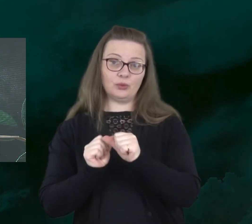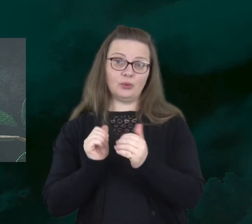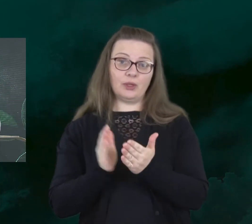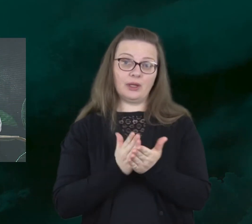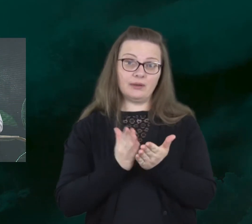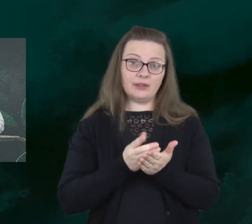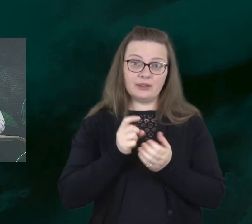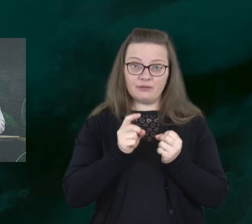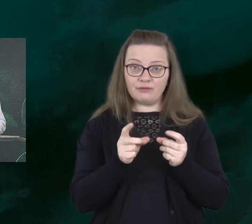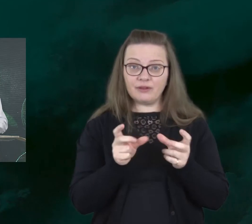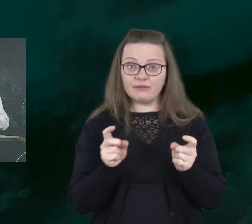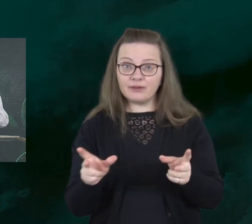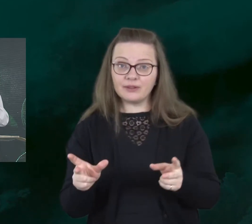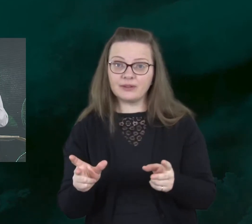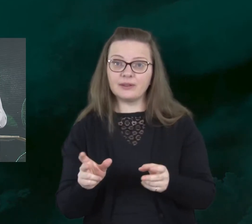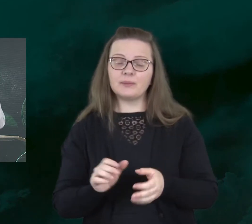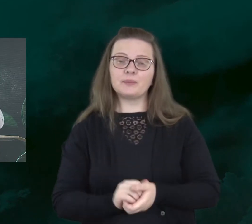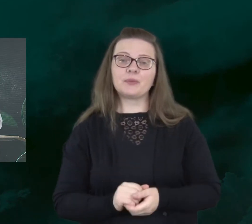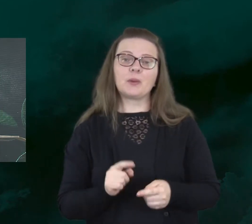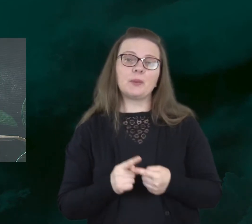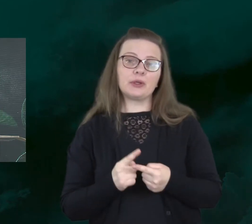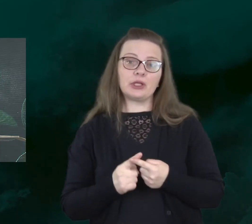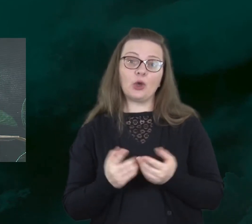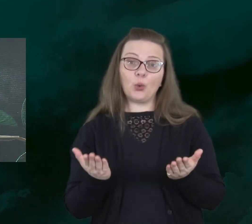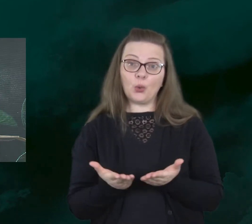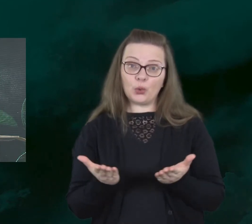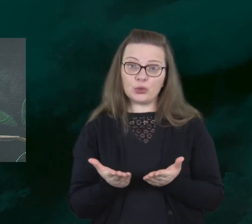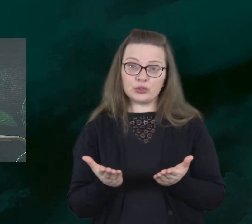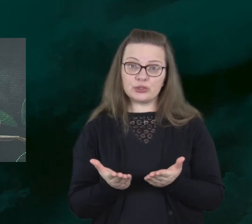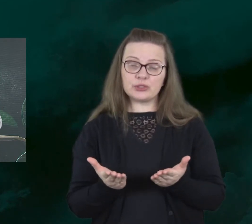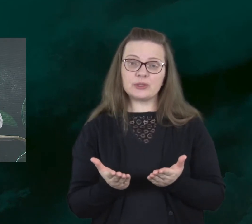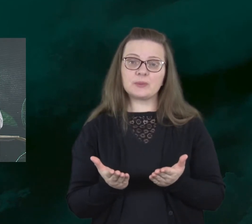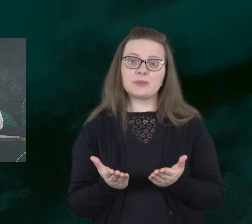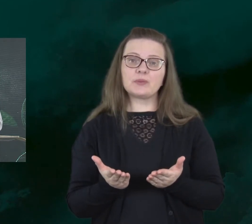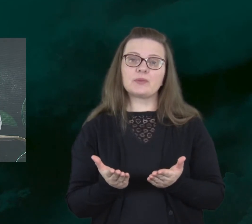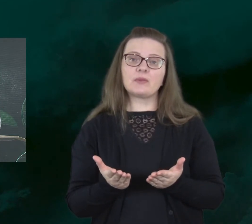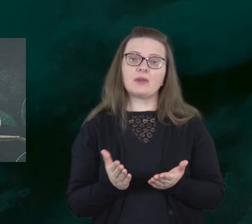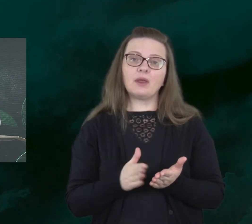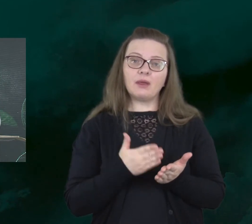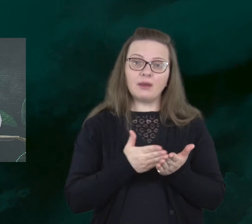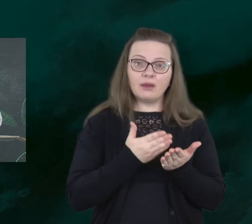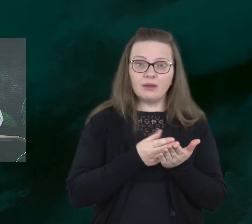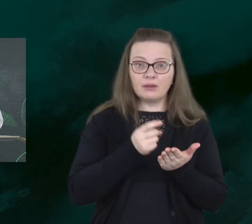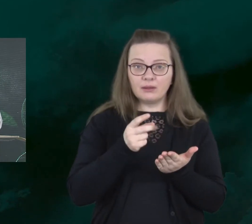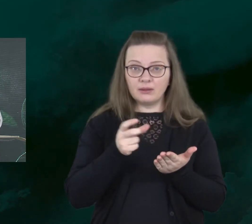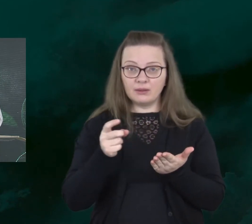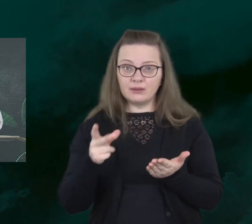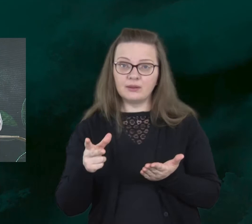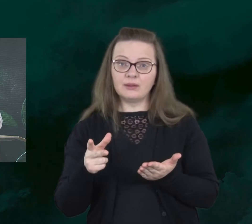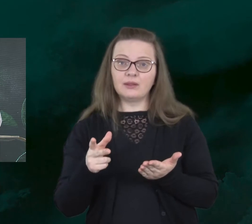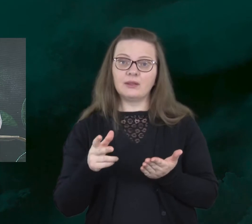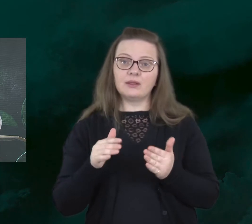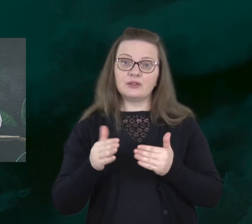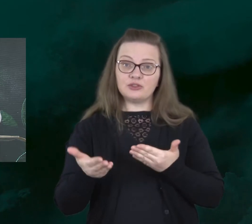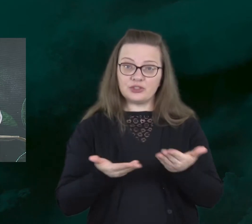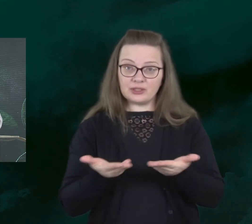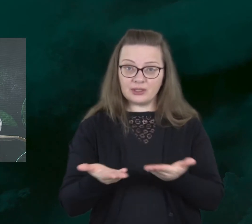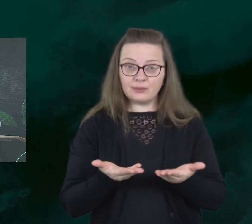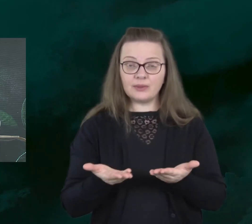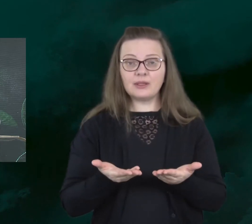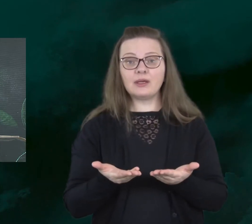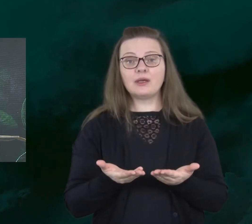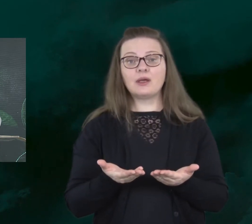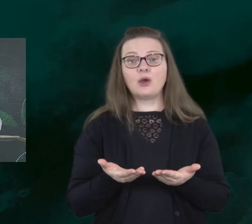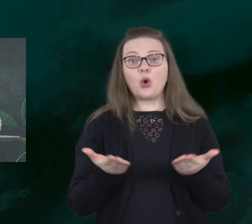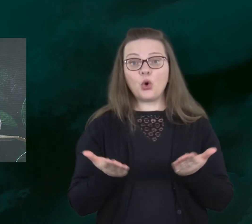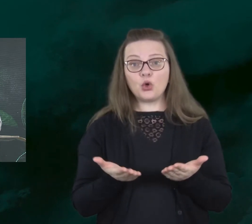deles. Hoje, nós estamos, por meio da colportagem dinâmica, distribuindo quase 9.000 livros